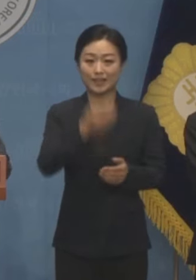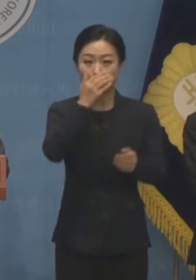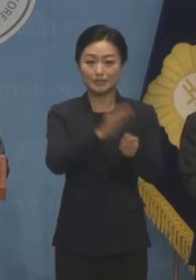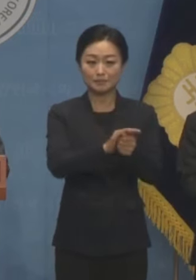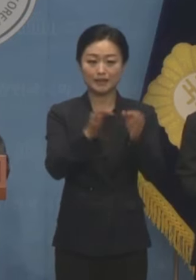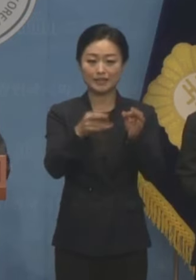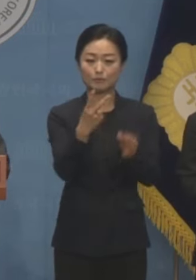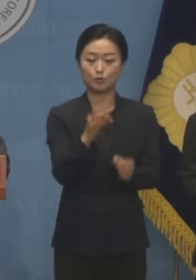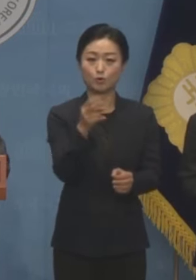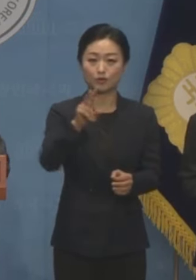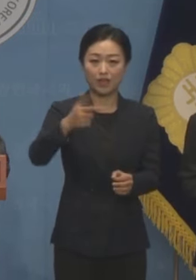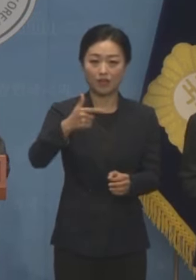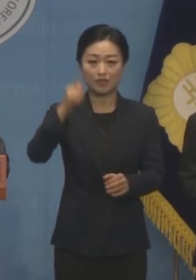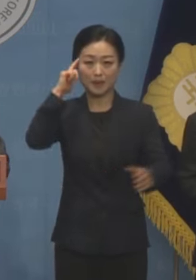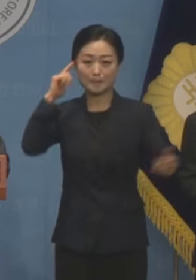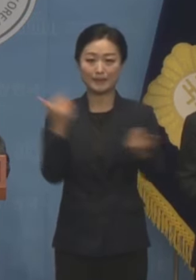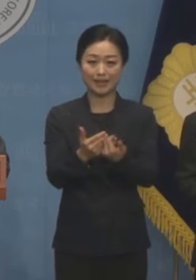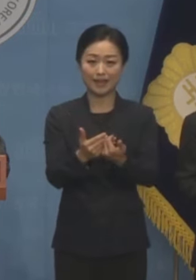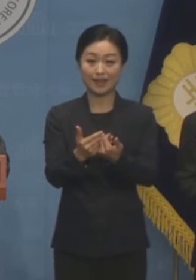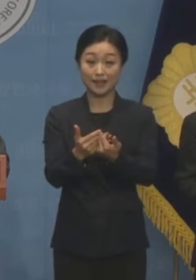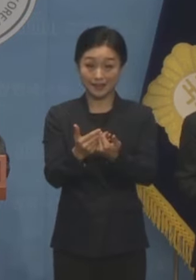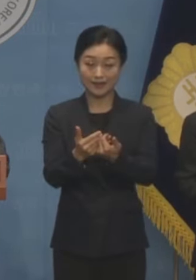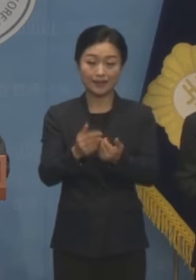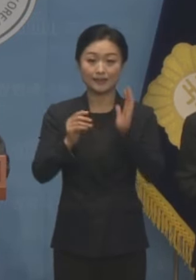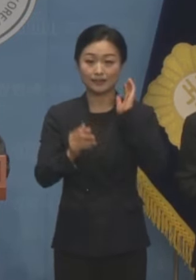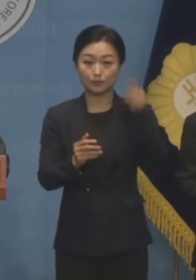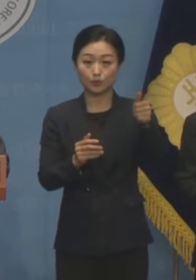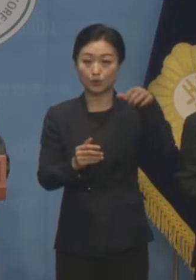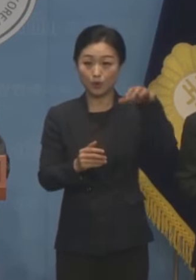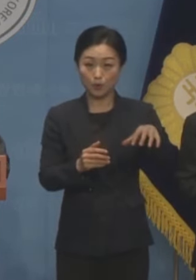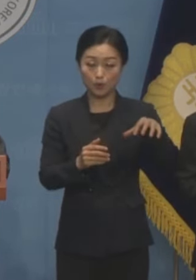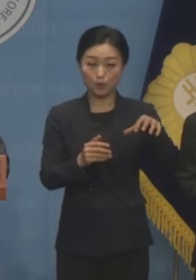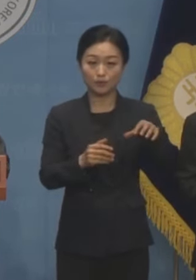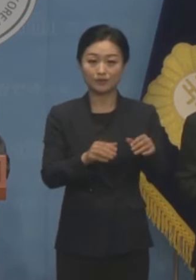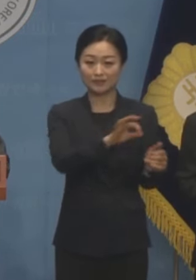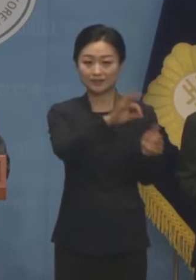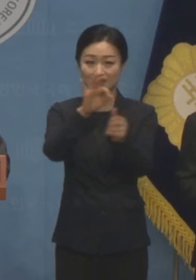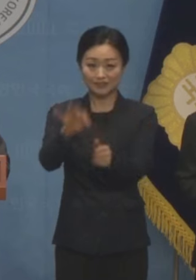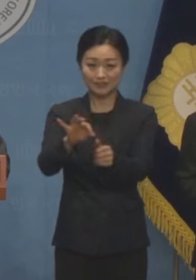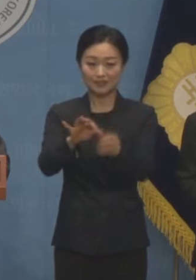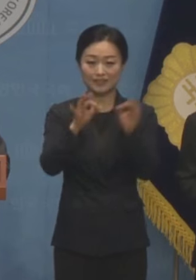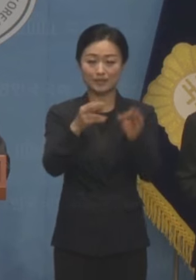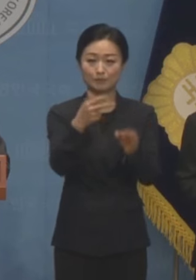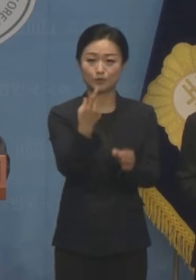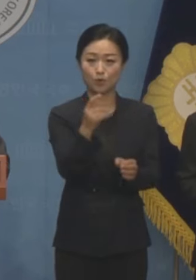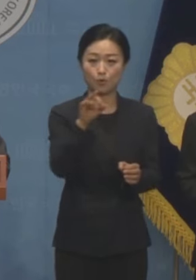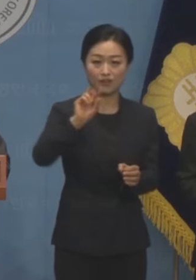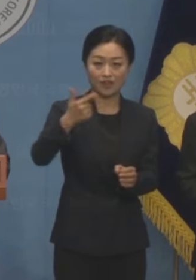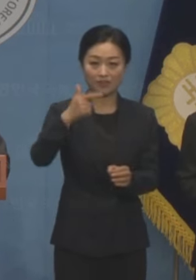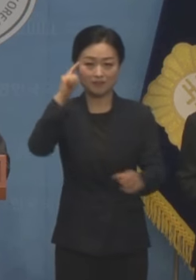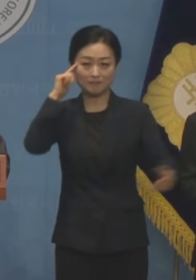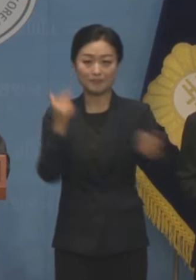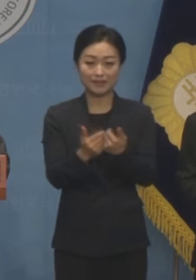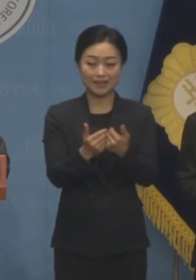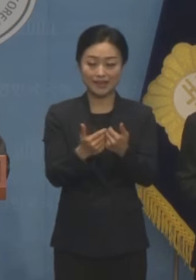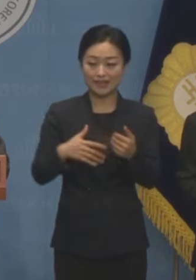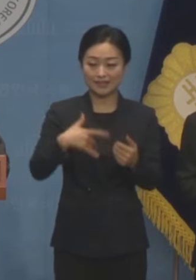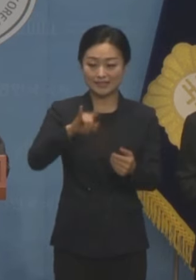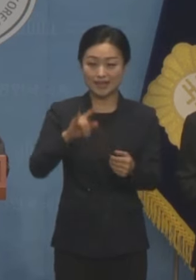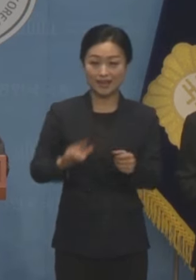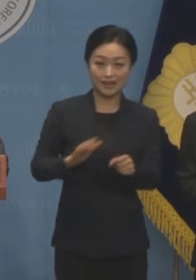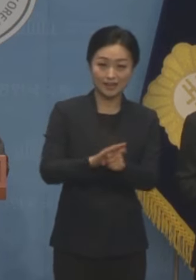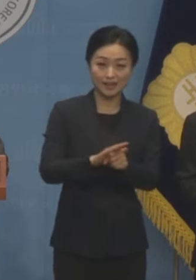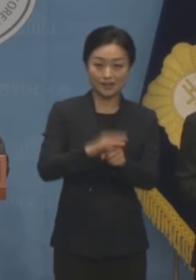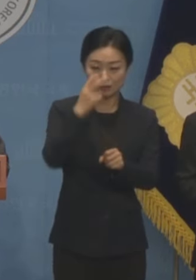입틀막 김용현 반대한다. 대통령실 졸속기 전 김용현 반대한다. 체병 수사위